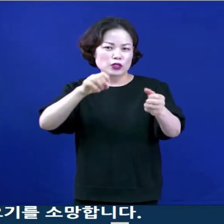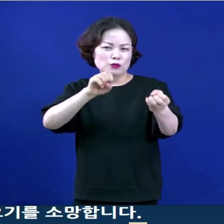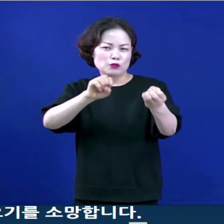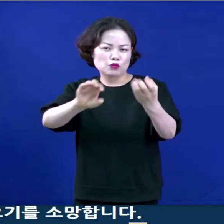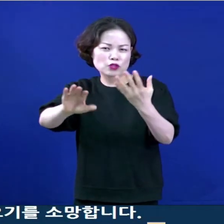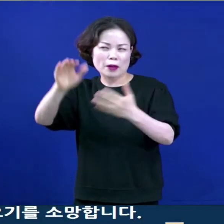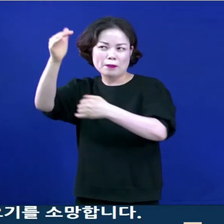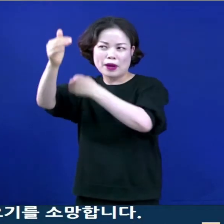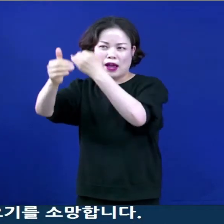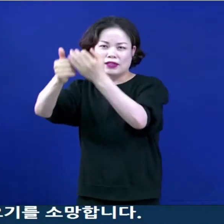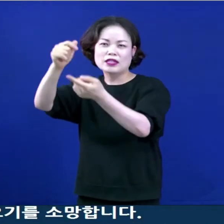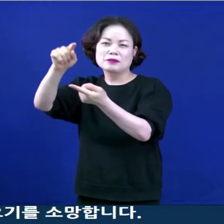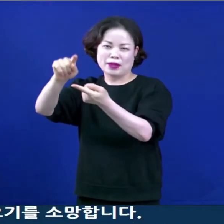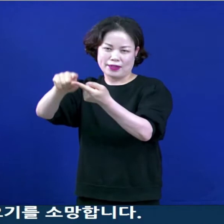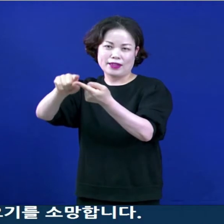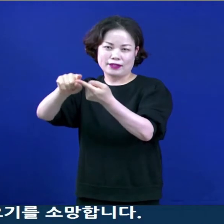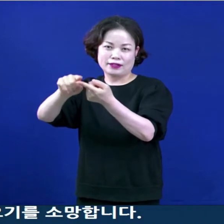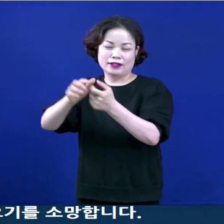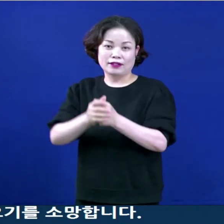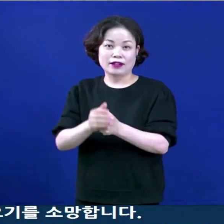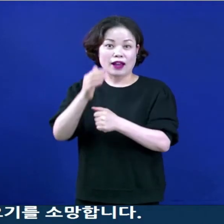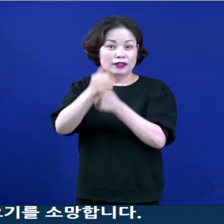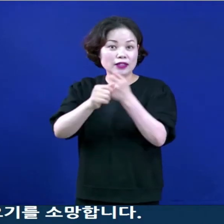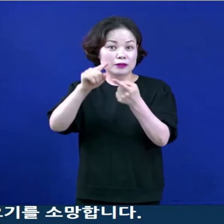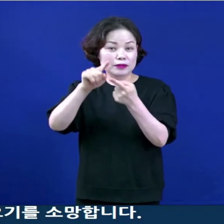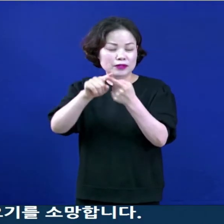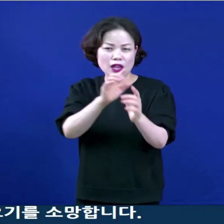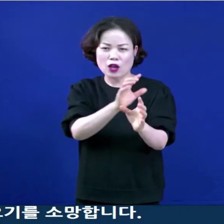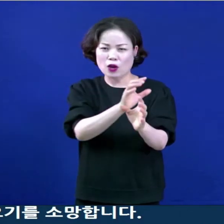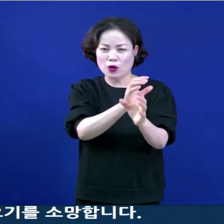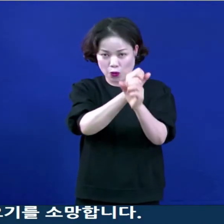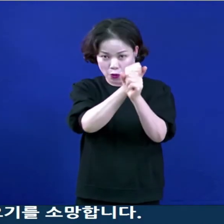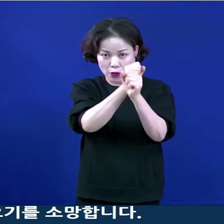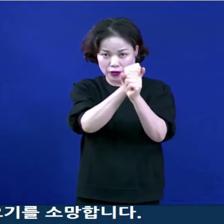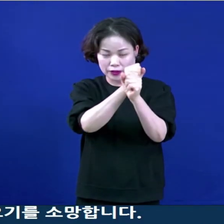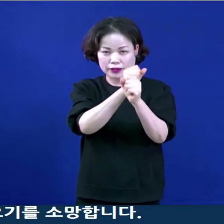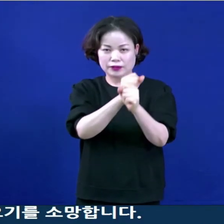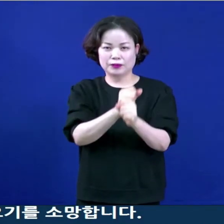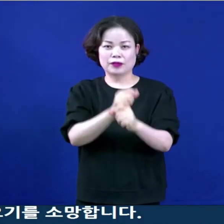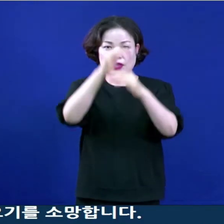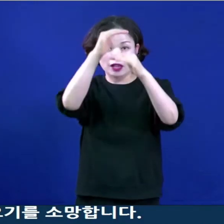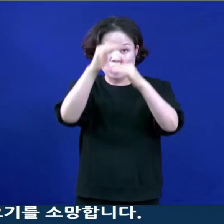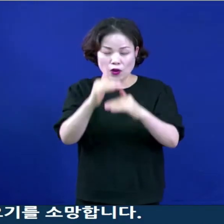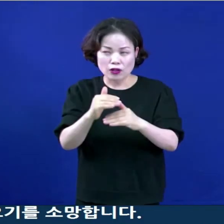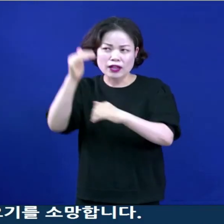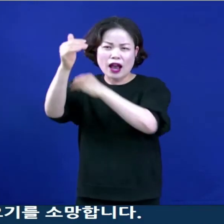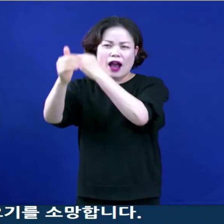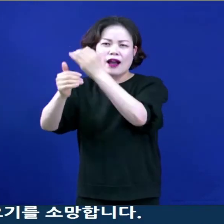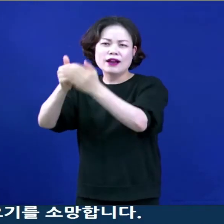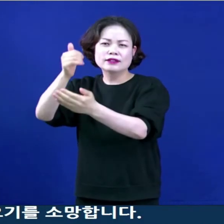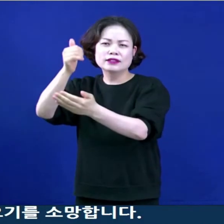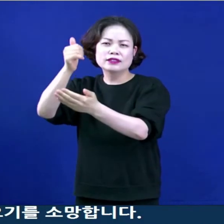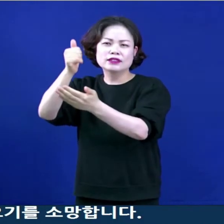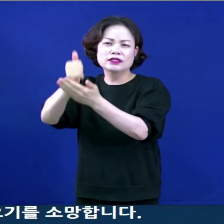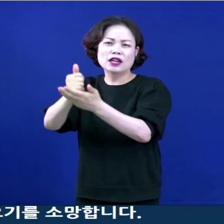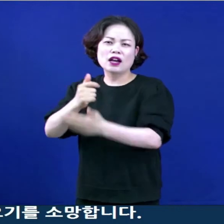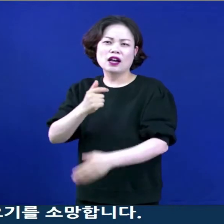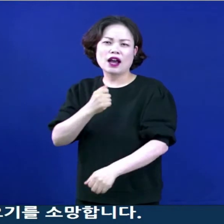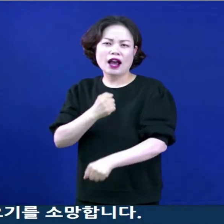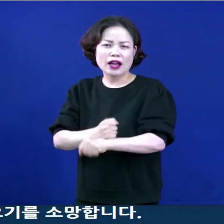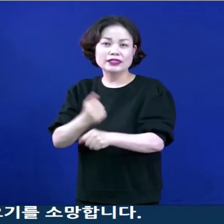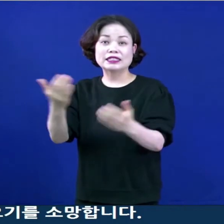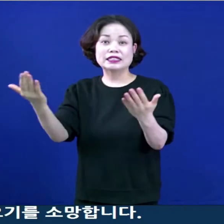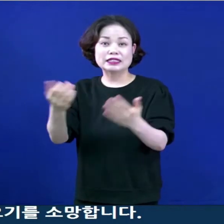하나님에 대해서 요약을 했습니다. 하나님에 대해서 요약할 때의 접근 방법이 하나님이 하시는 일